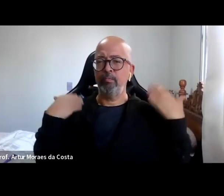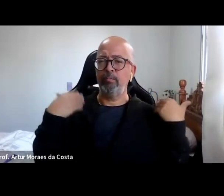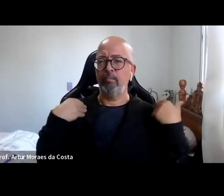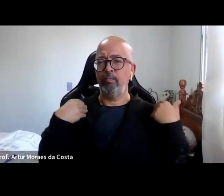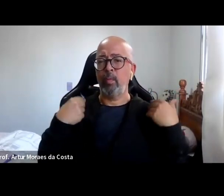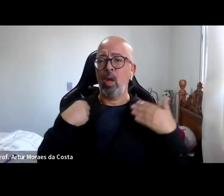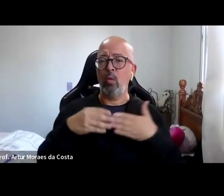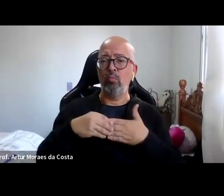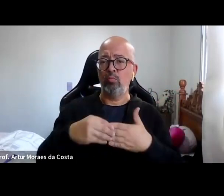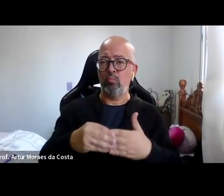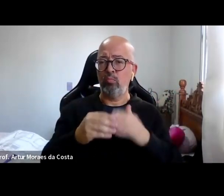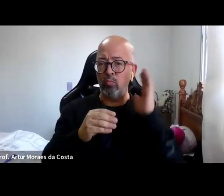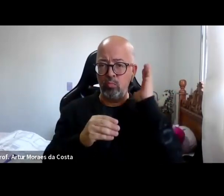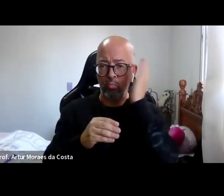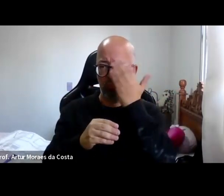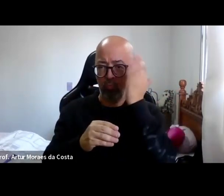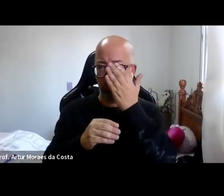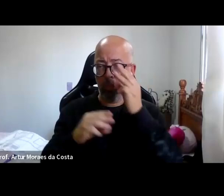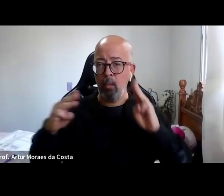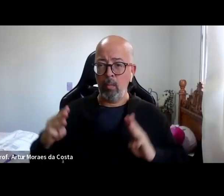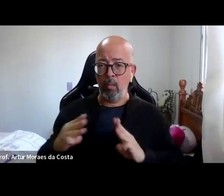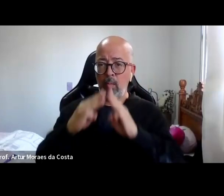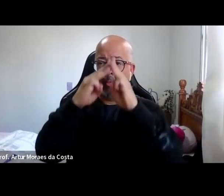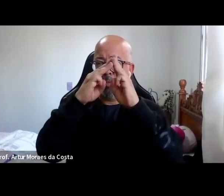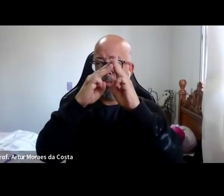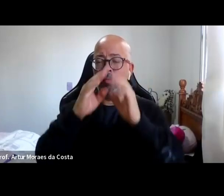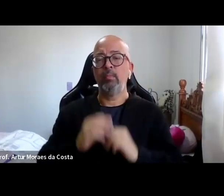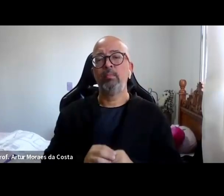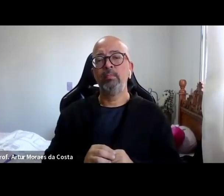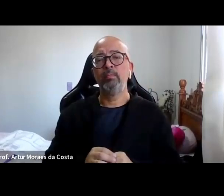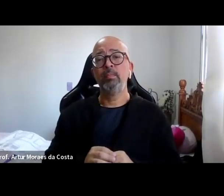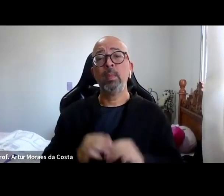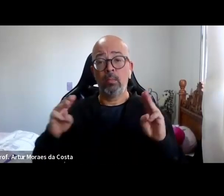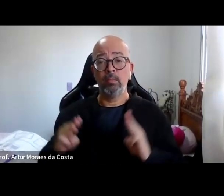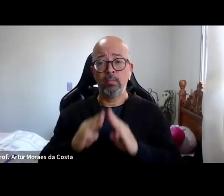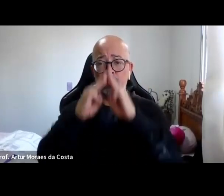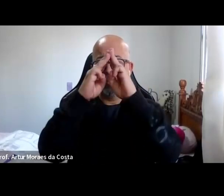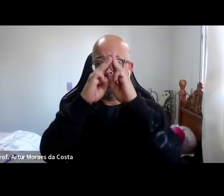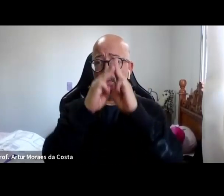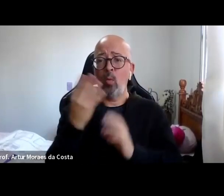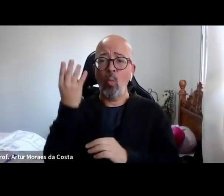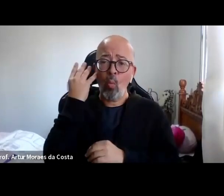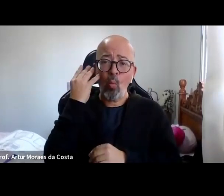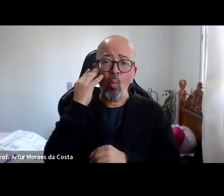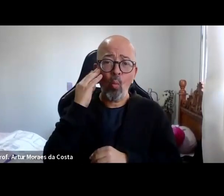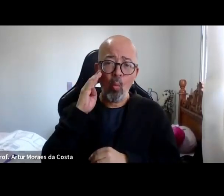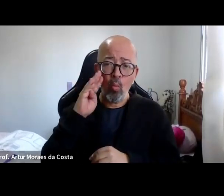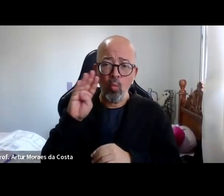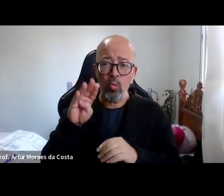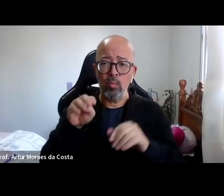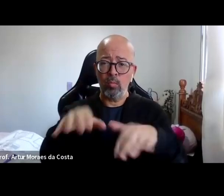días en París a haciendo un Bueno lo que yo llamo un tour